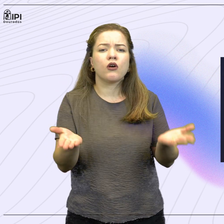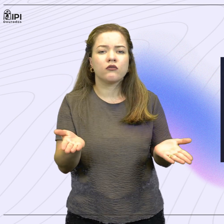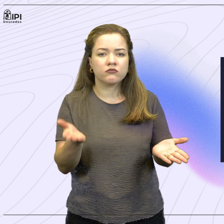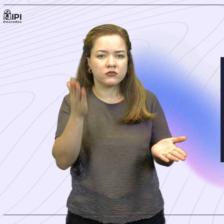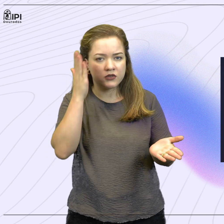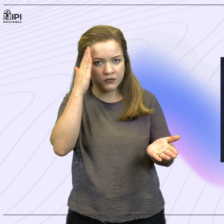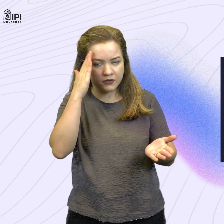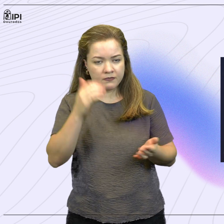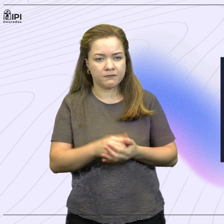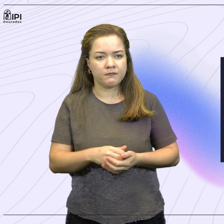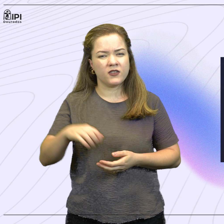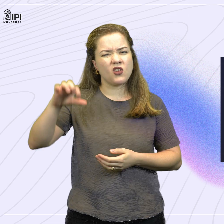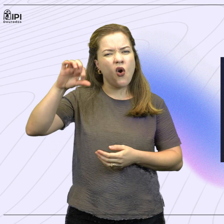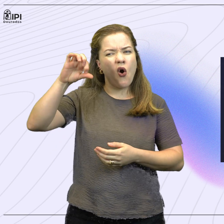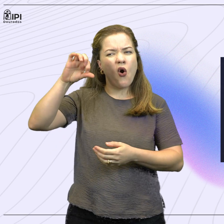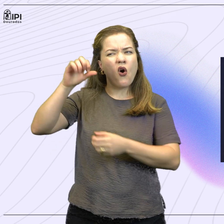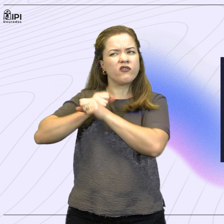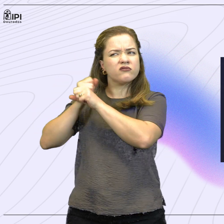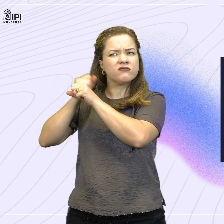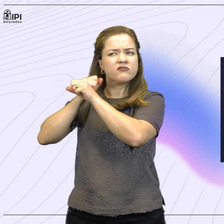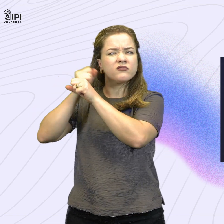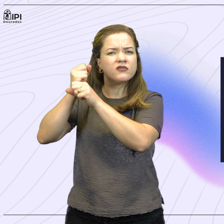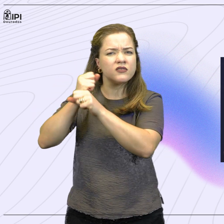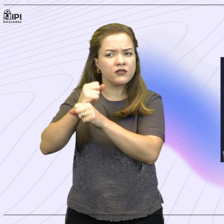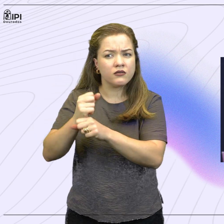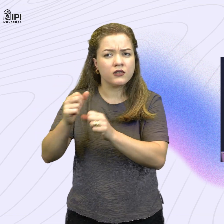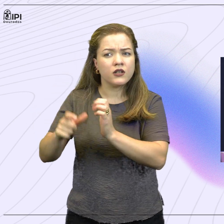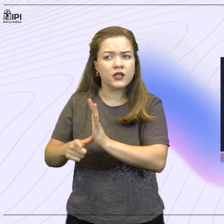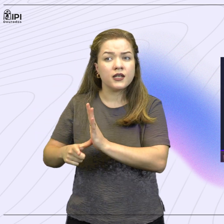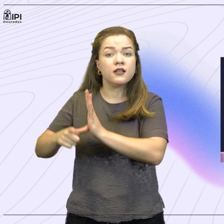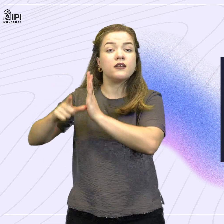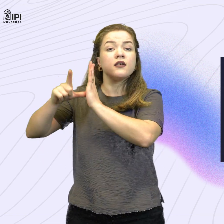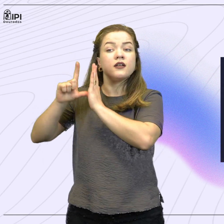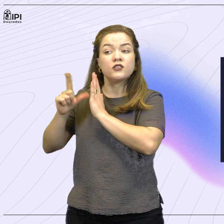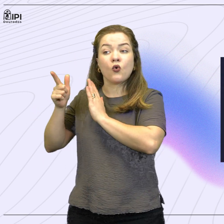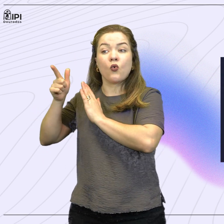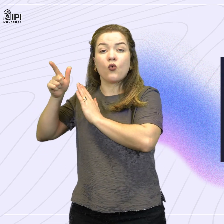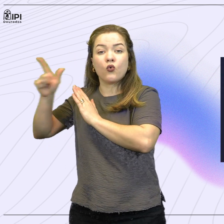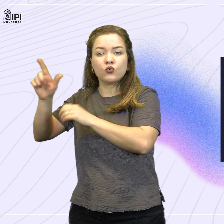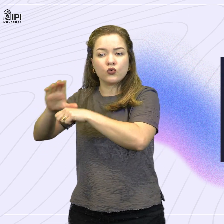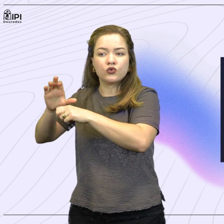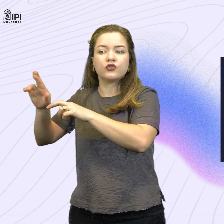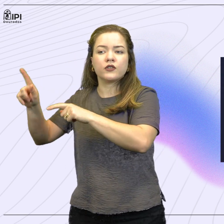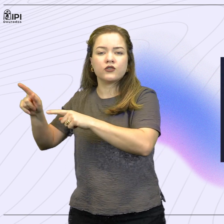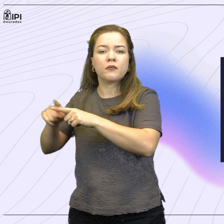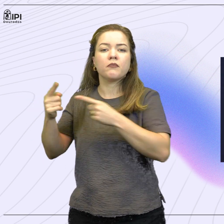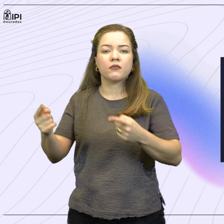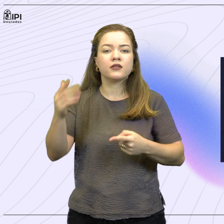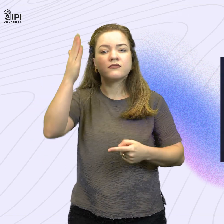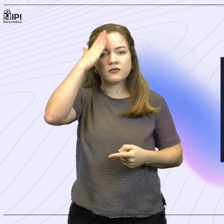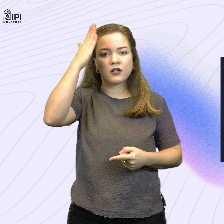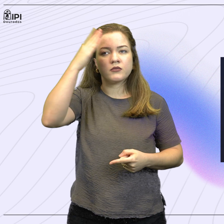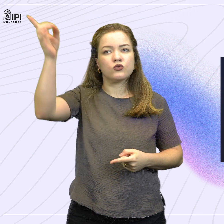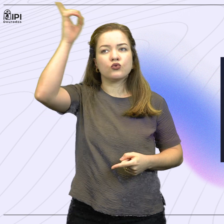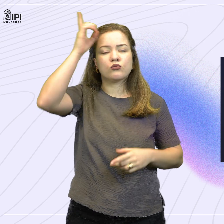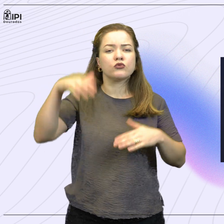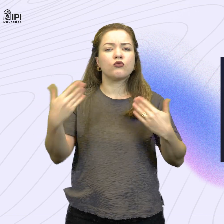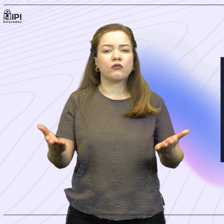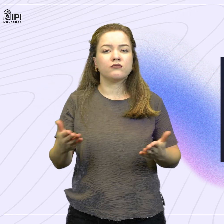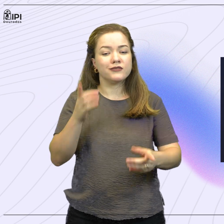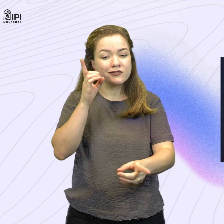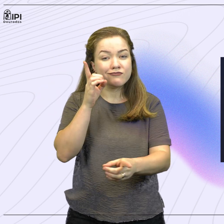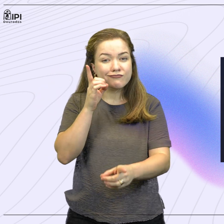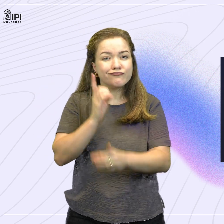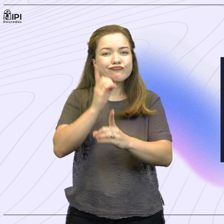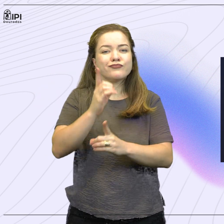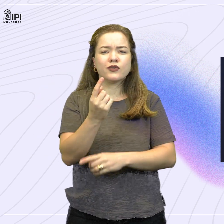membros, nos últimos 9 anos que eu estou aqui, e antes já fazia de uma outra forma, você faz o teste dos dons e você descobre pelo menos um dom que